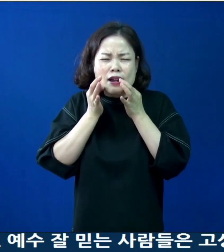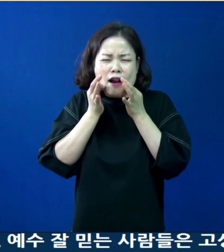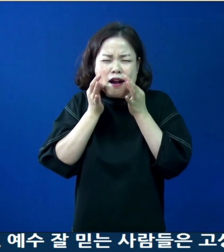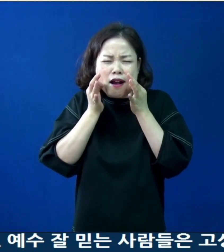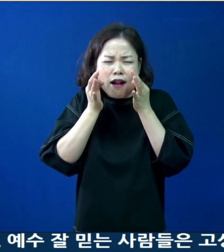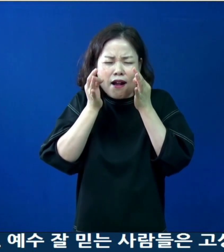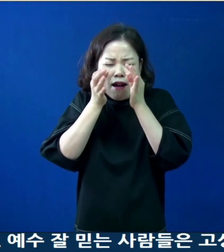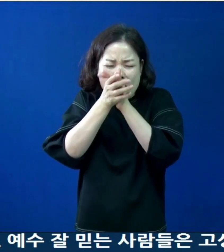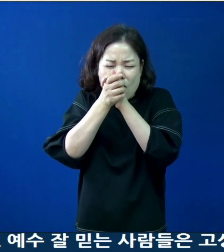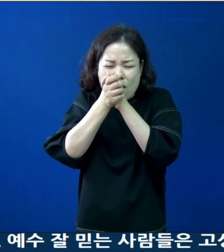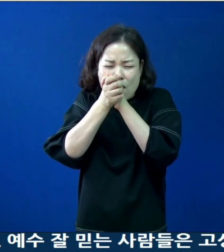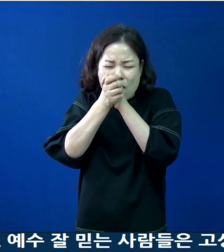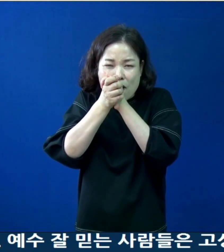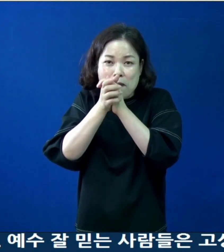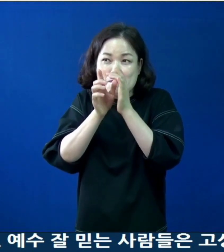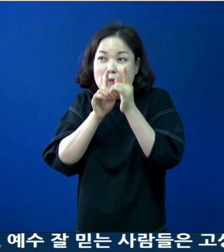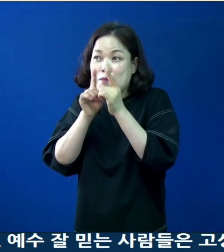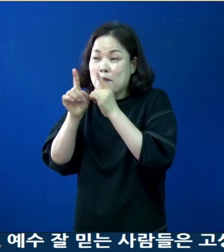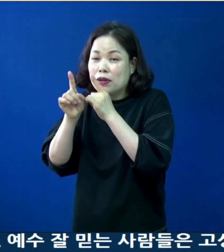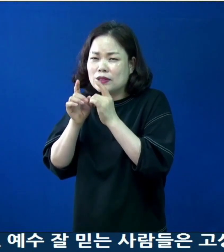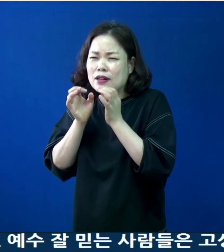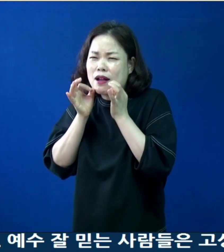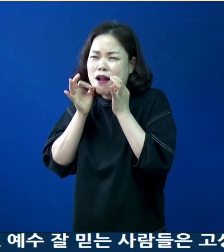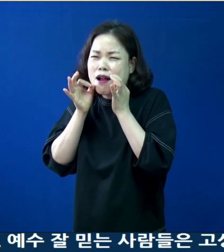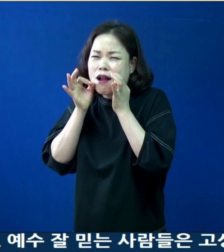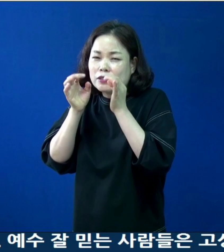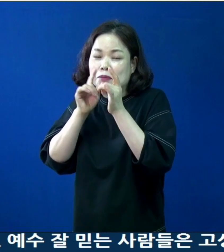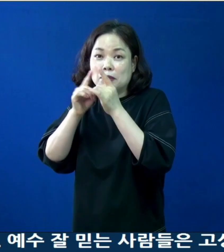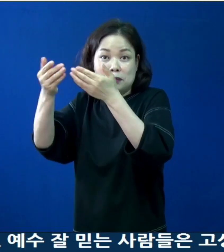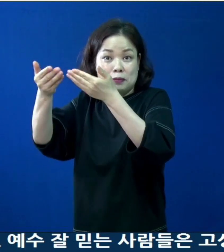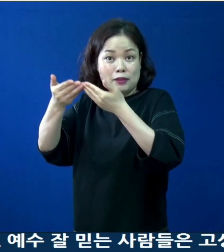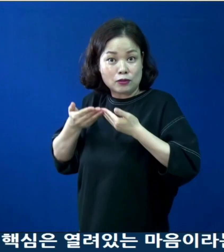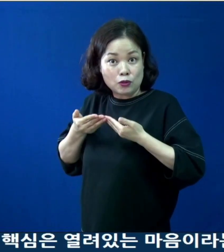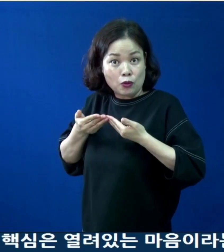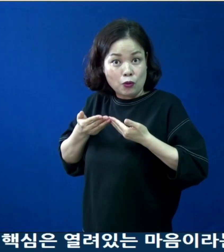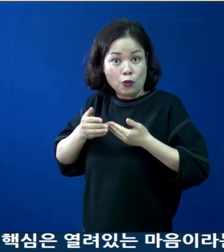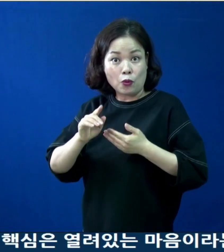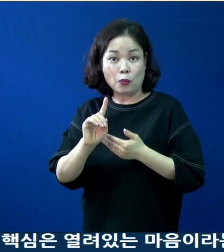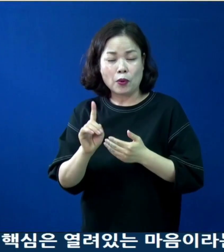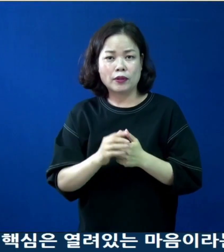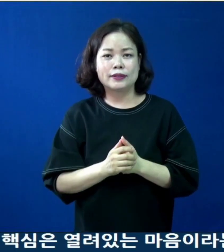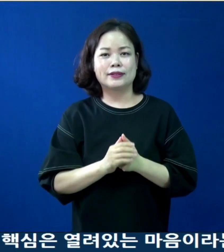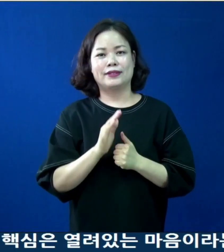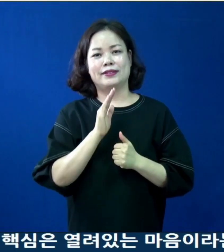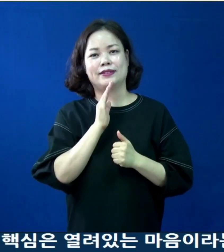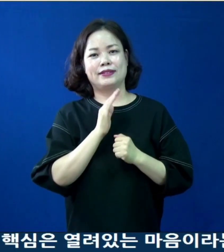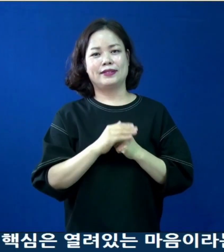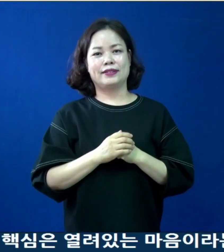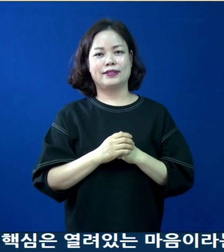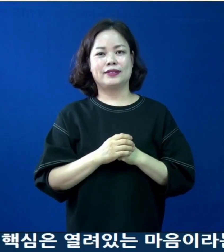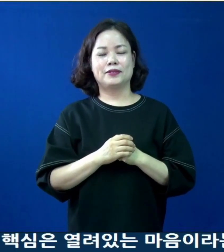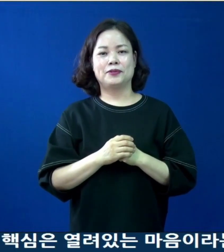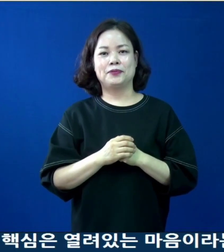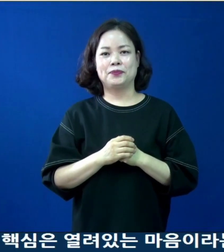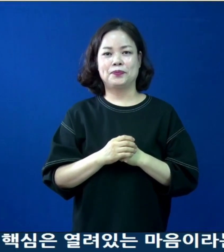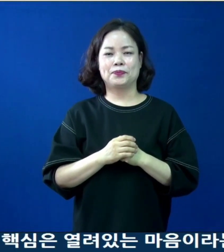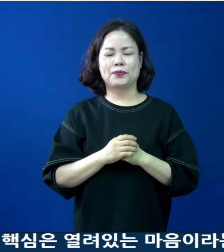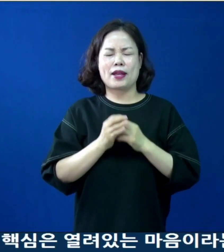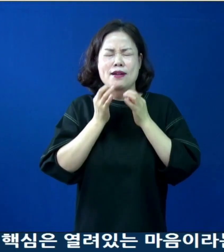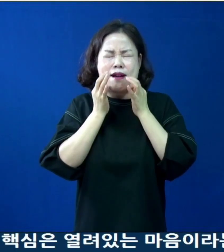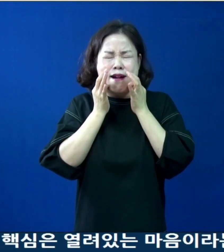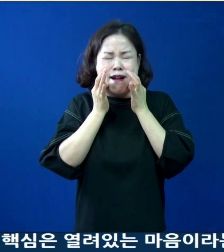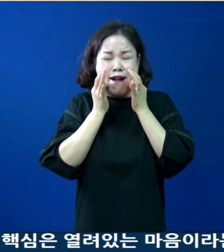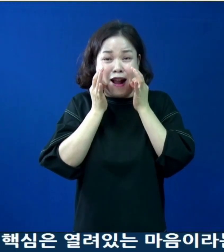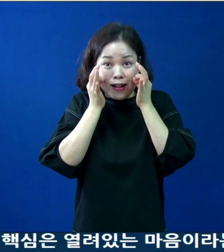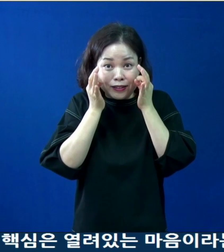간절한 마음으로 말씀을 받았다. 간절한 마음으로 말씀을 받았다. 이 말은 사실은 이